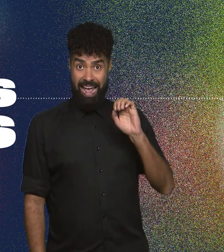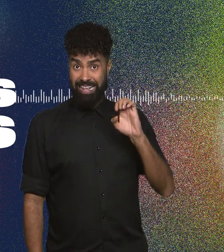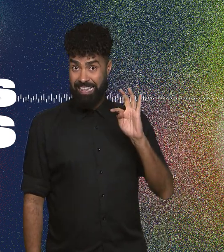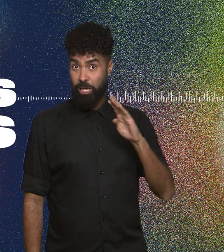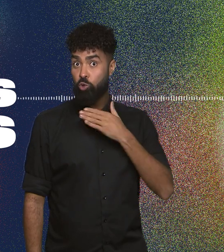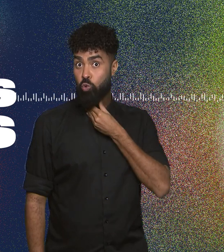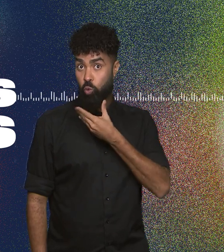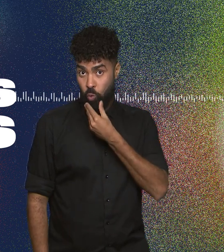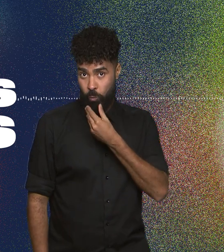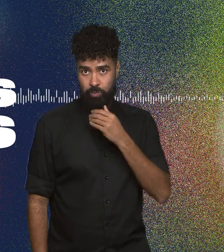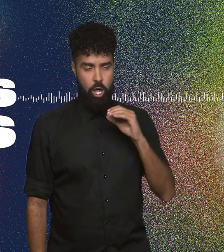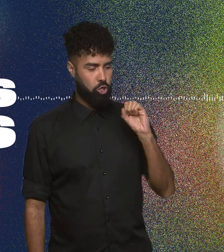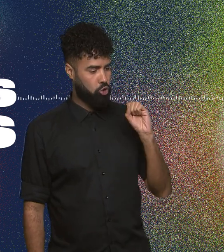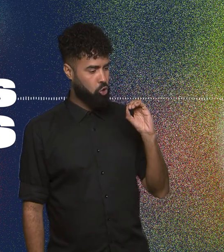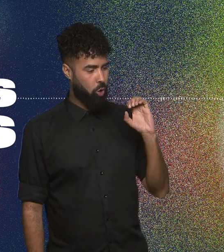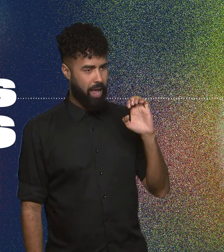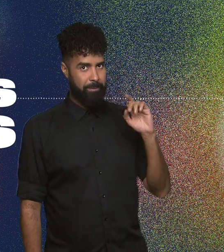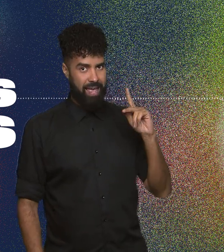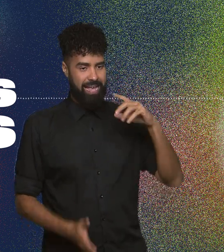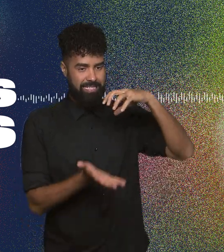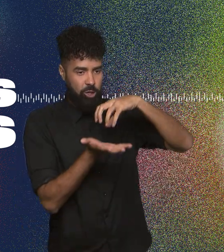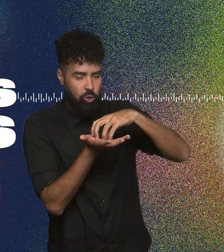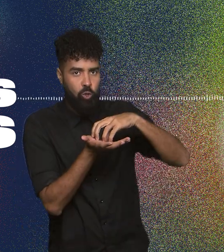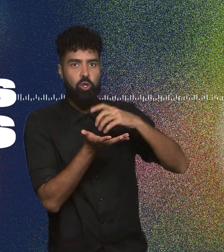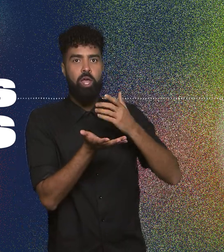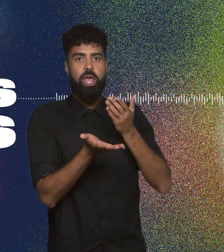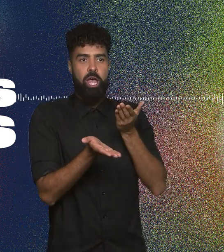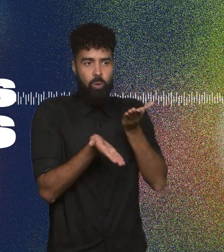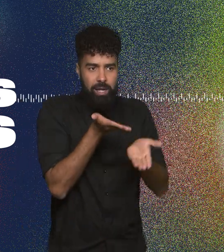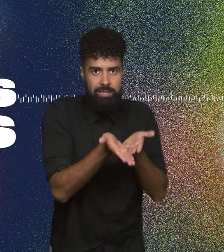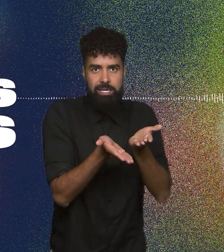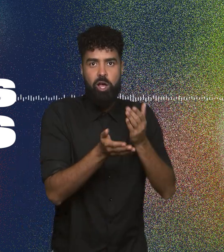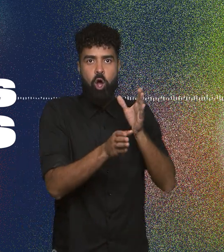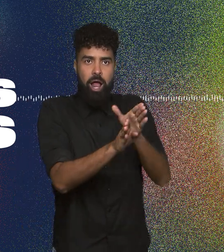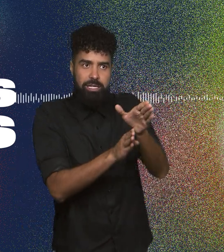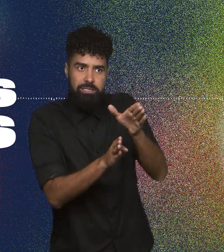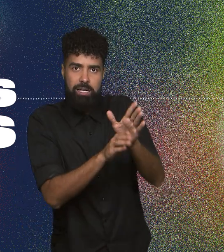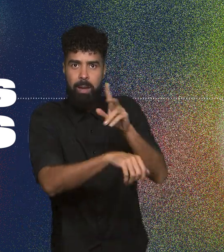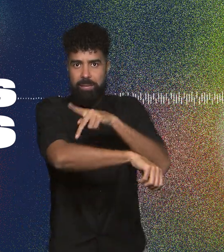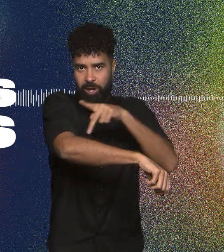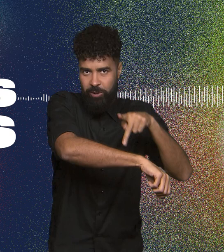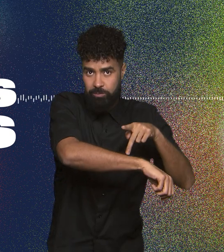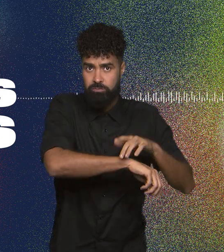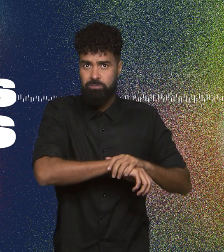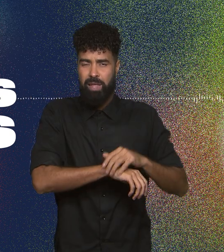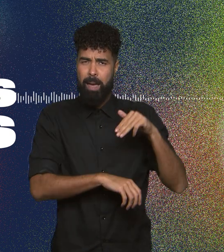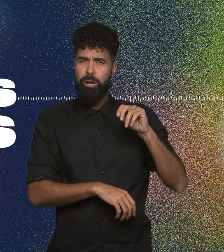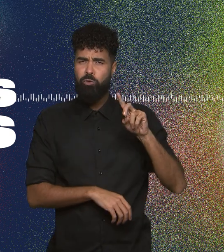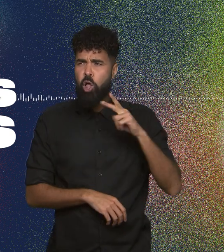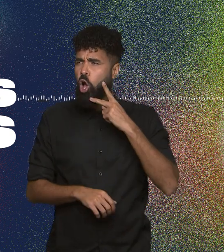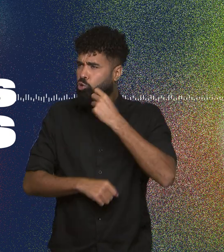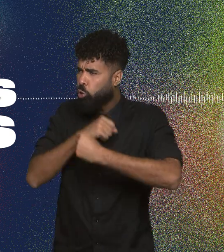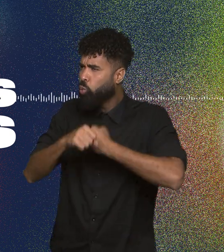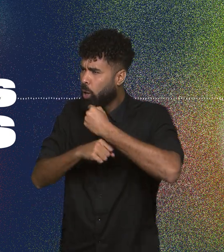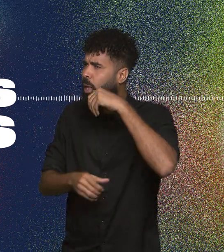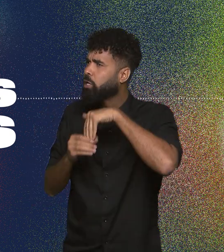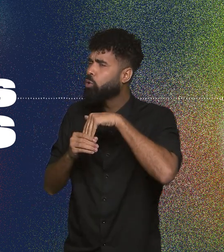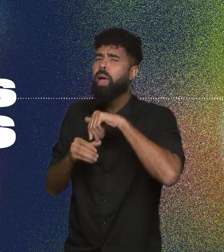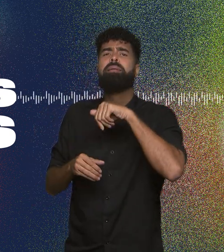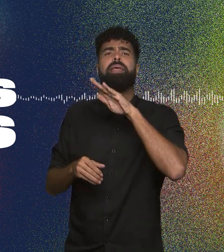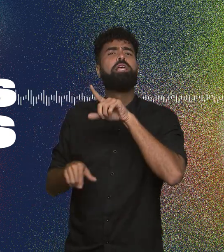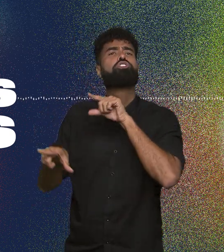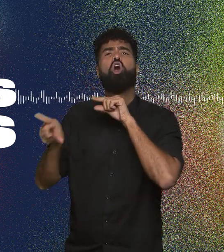orientação educacional e pedagógica. Tem eleição todo ano no colégio? Quem escolhe os candidatos a